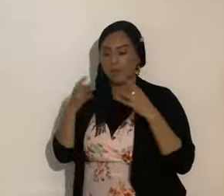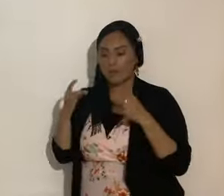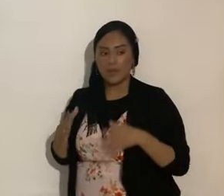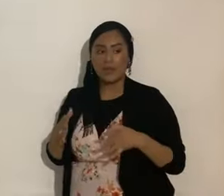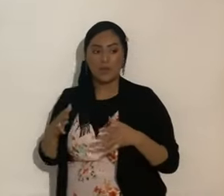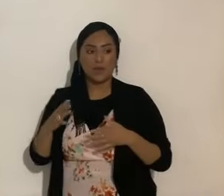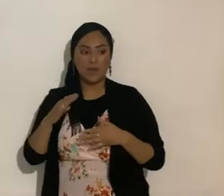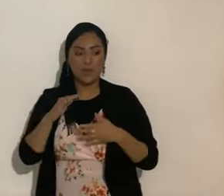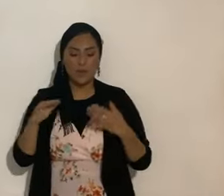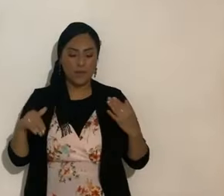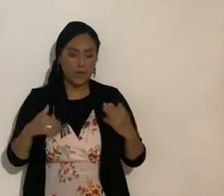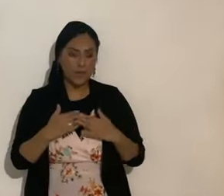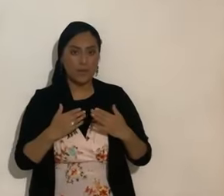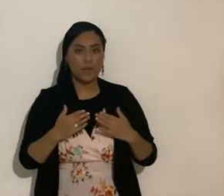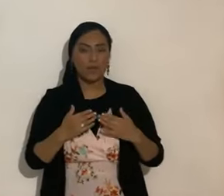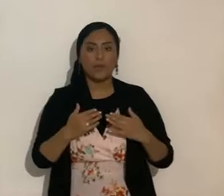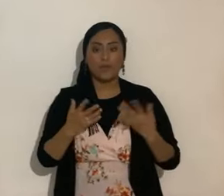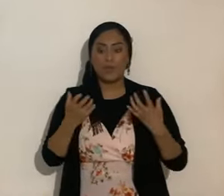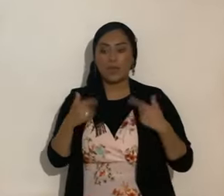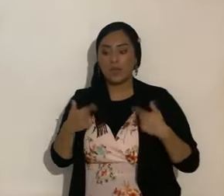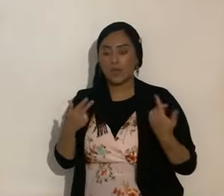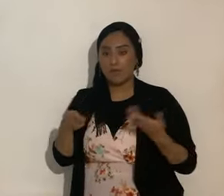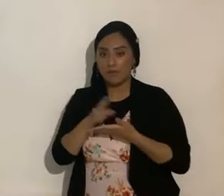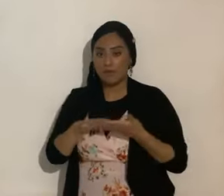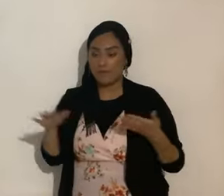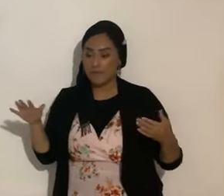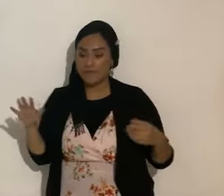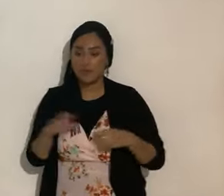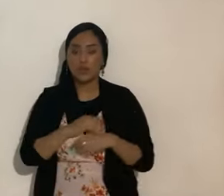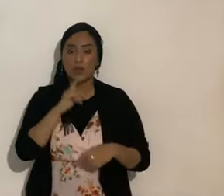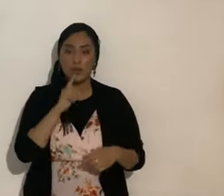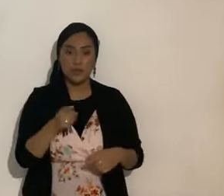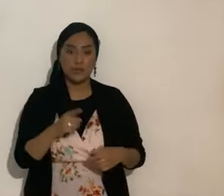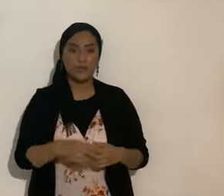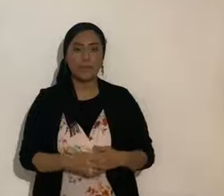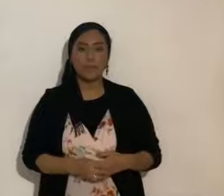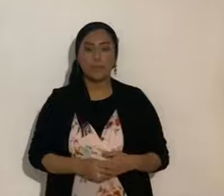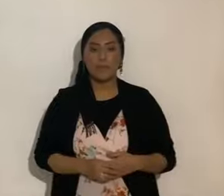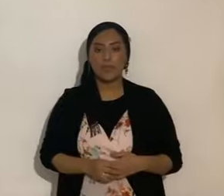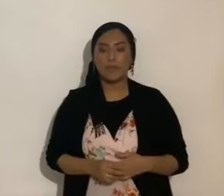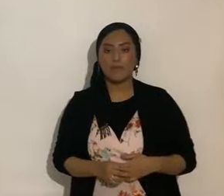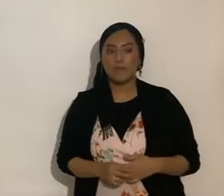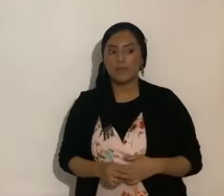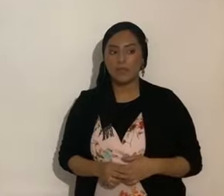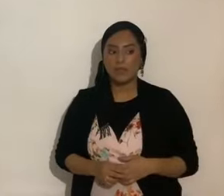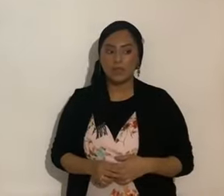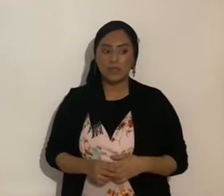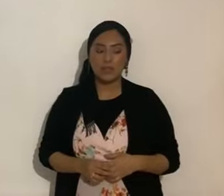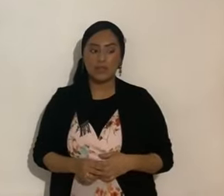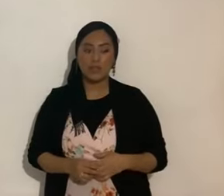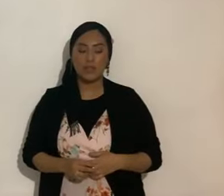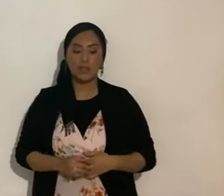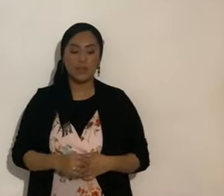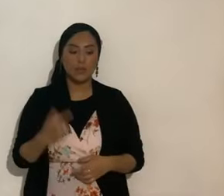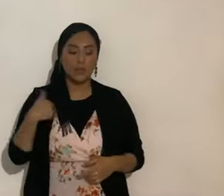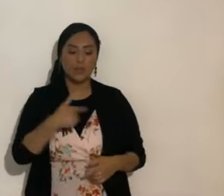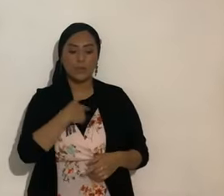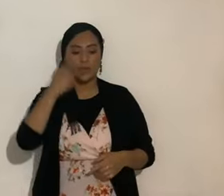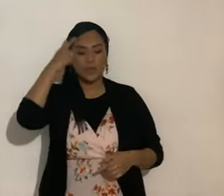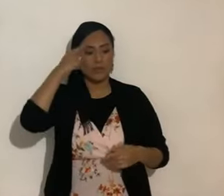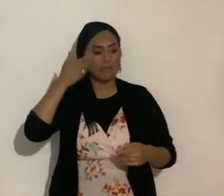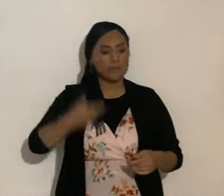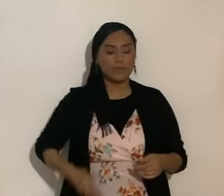todo, todo, todo, todo, todo. Quiero no ser un kadosh, de veras total. ¿Sí? Entonces, piensa uno, Padre,